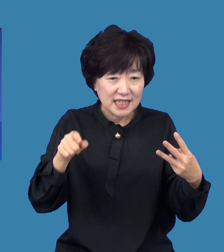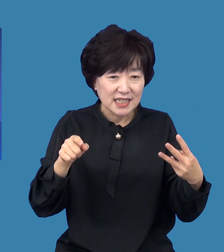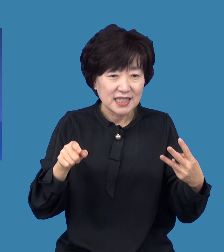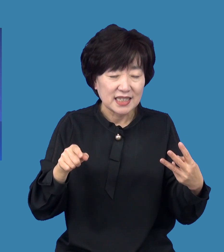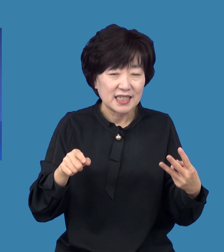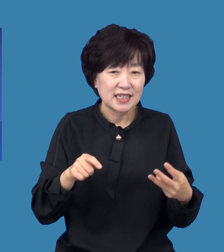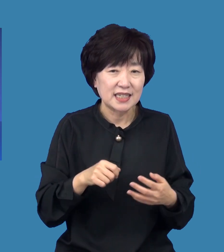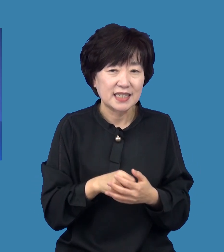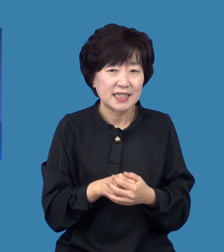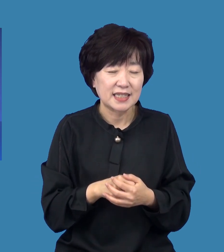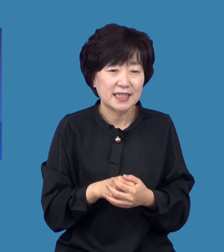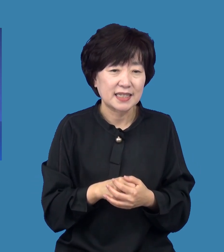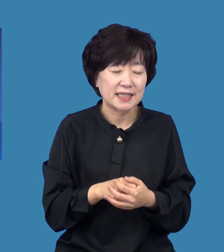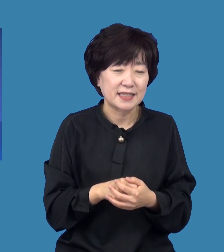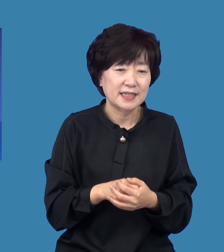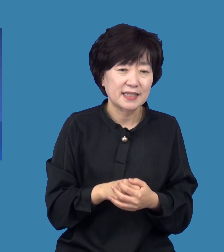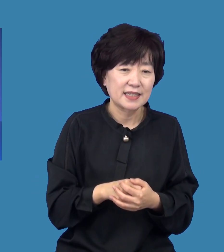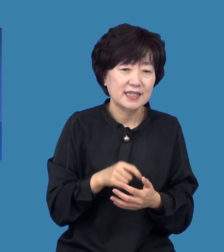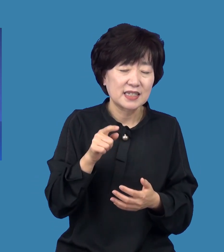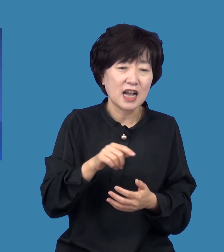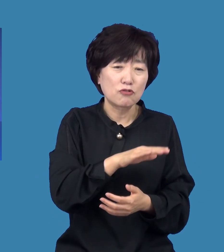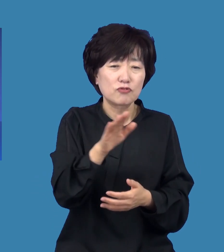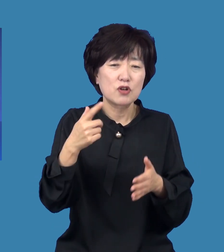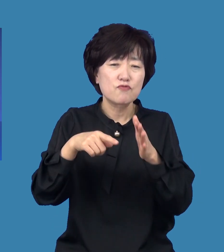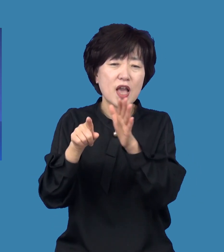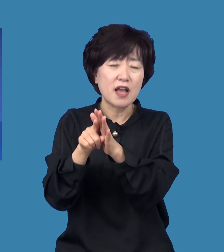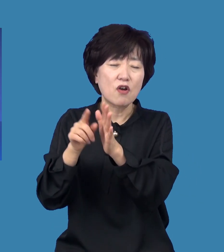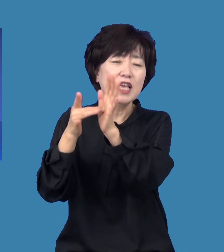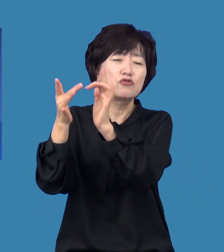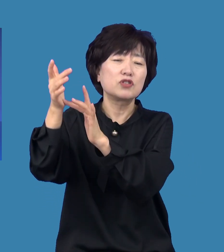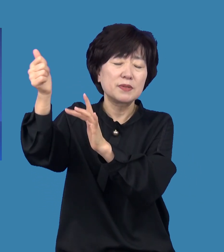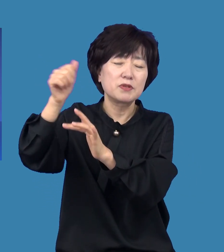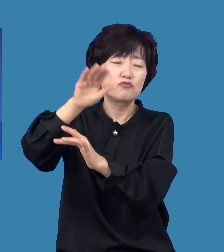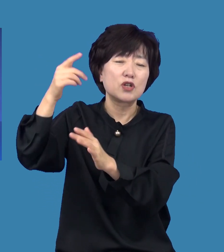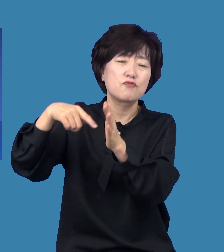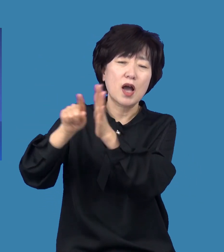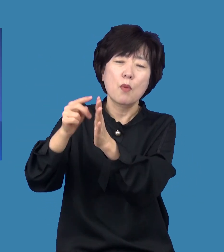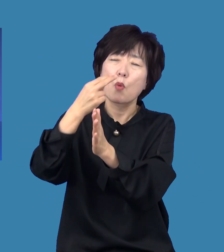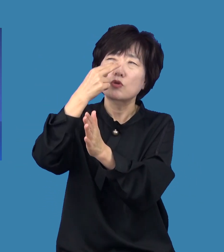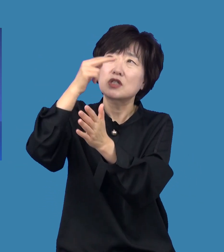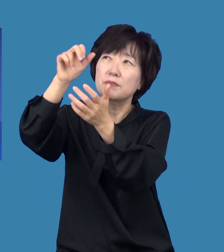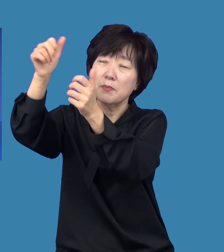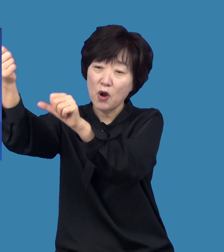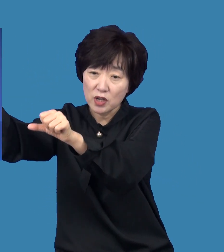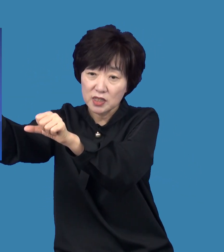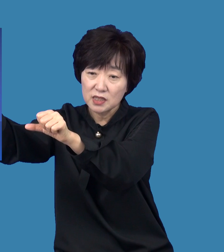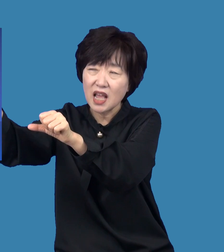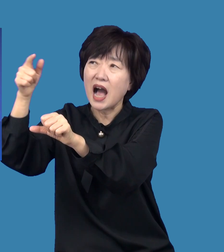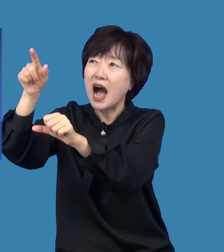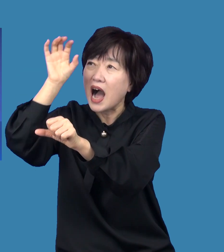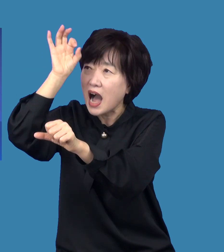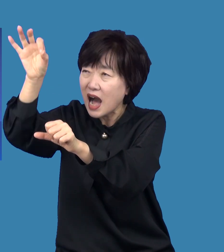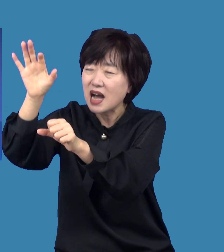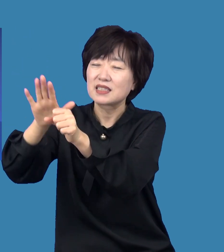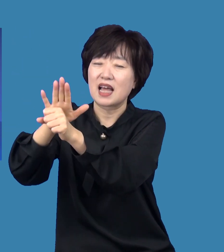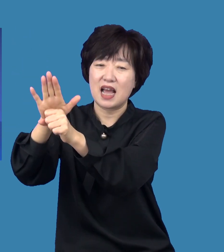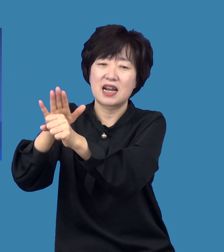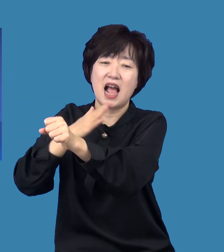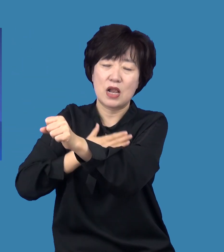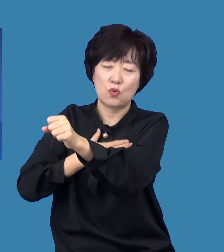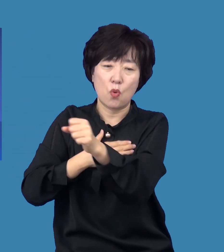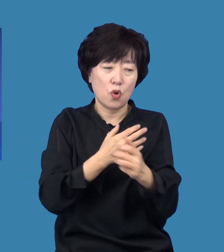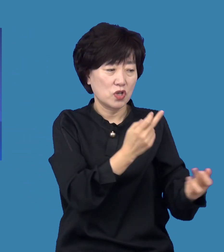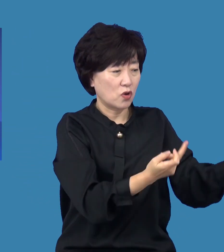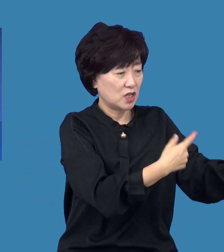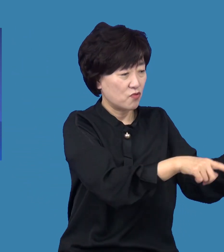요한일서 3장 16절 시작. 그가 우리를 위하여 목숨을 버리셨으니 우리가 이로써 사랑을 알고 우리도 형제들을 위하여